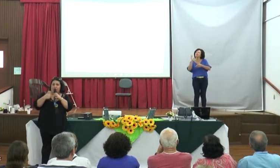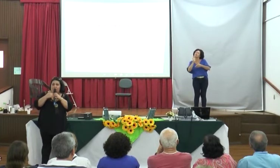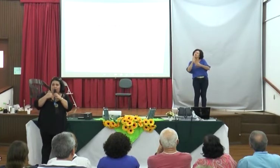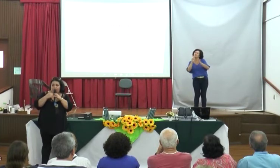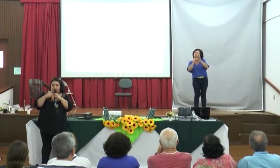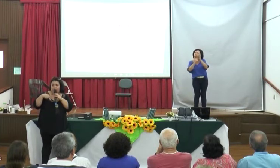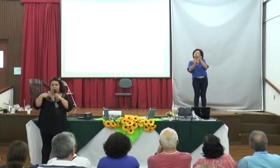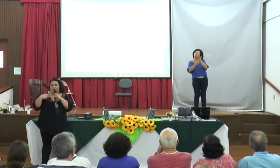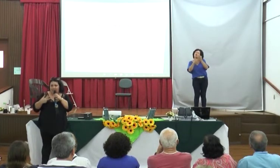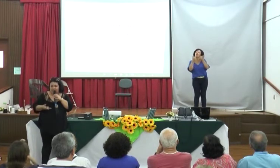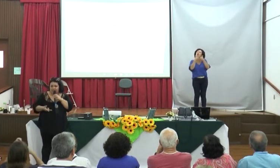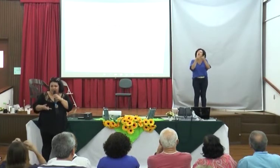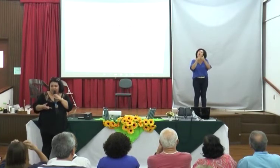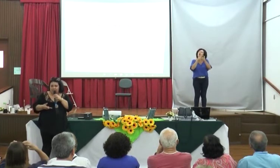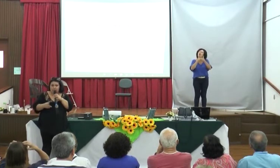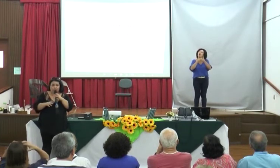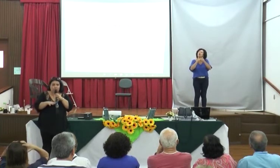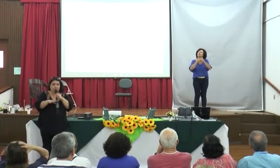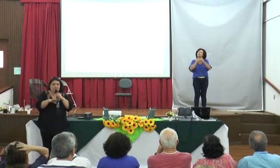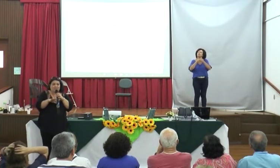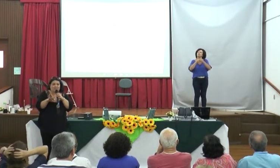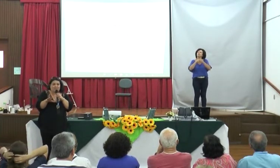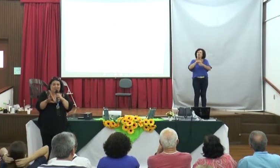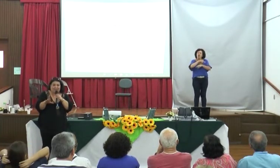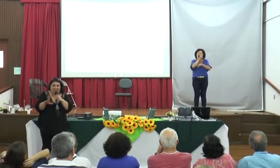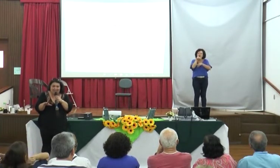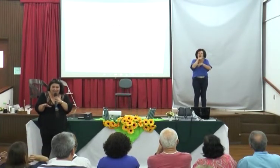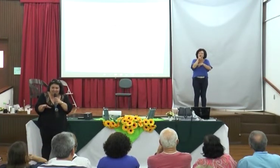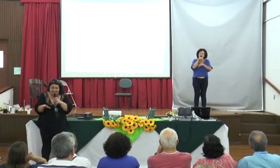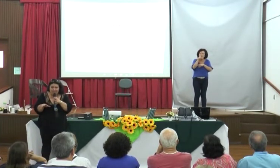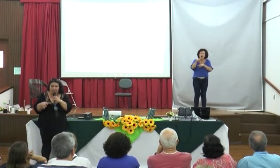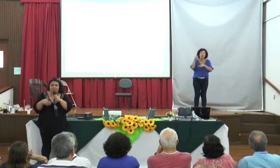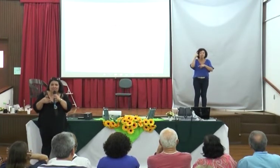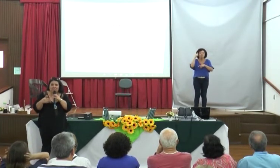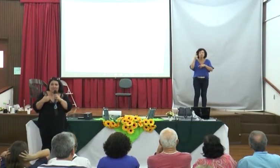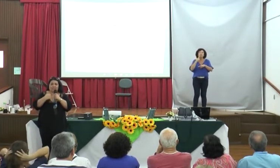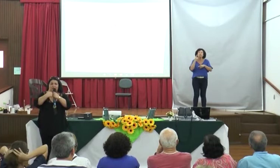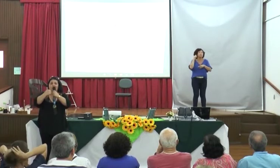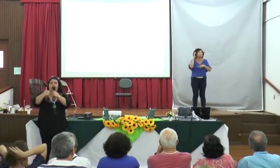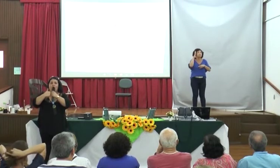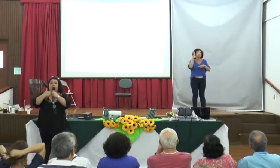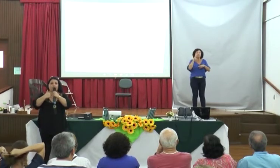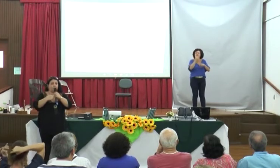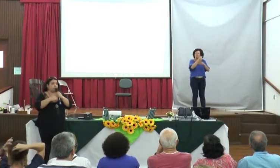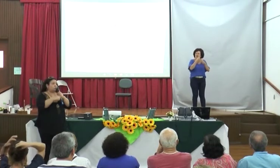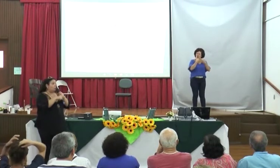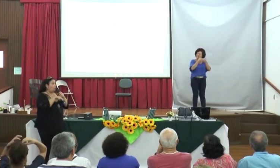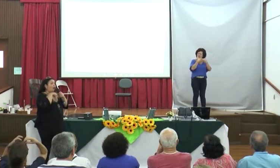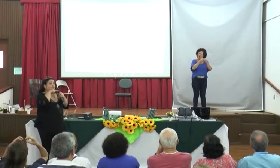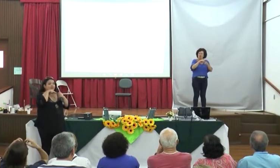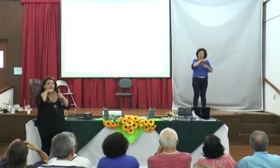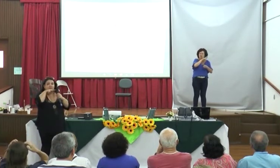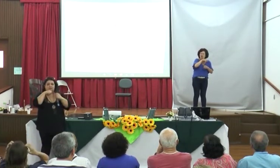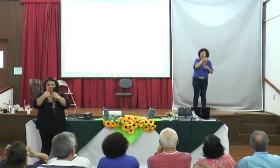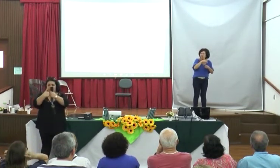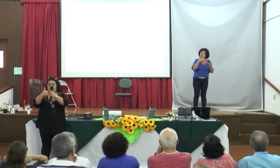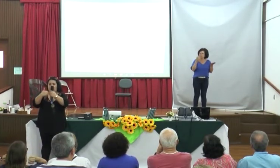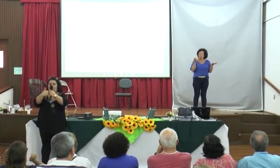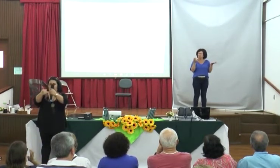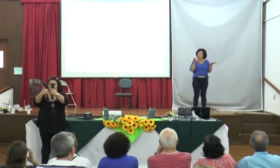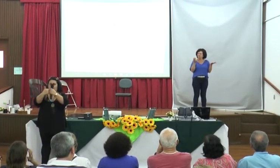metáfora ônibus cobra? E os surdos não fazem a menor ideia do que seja ônibus cobra.